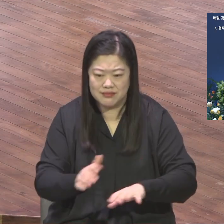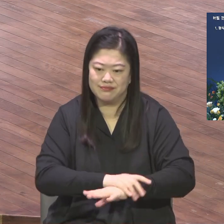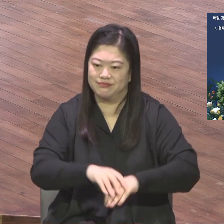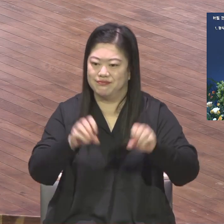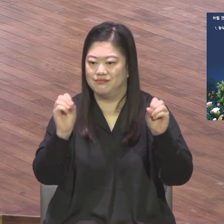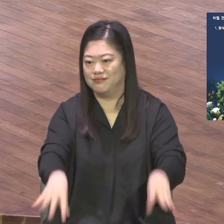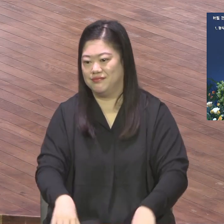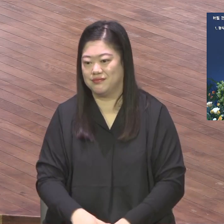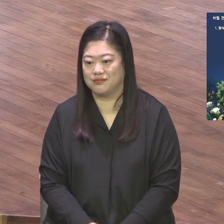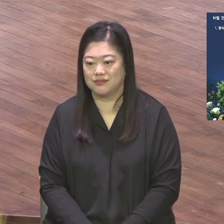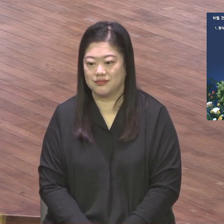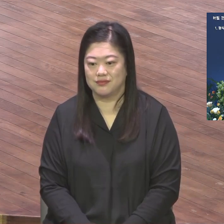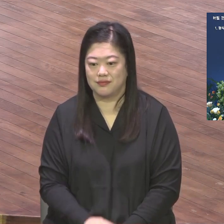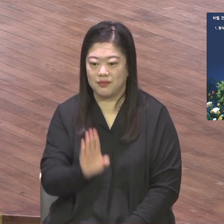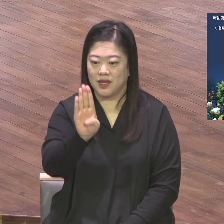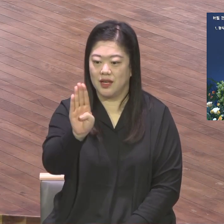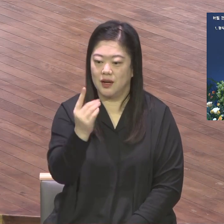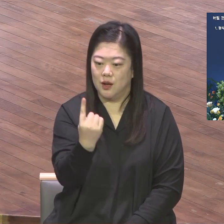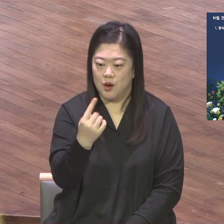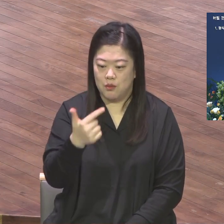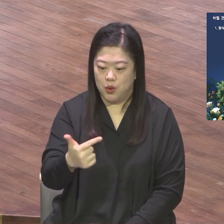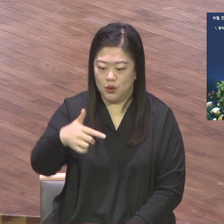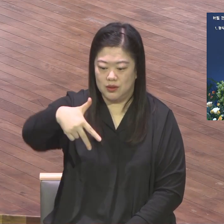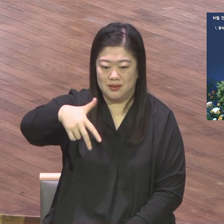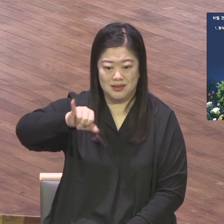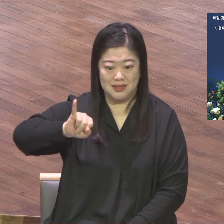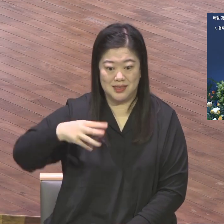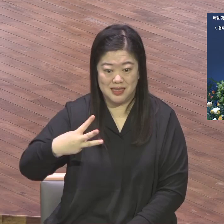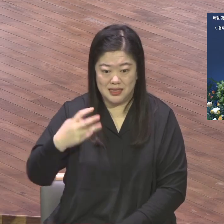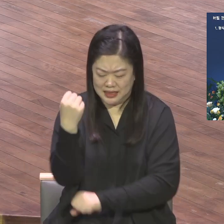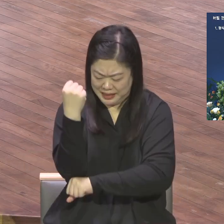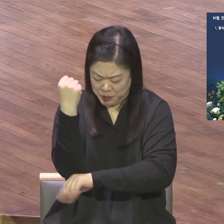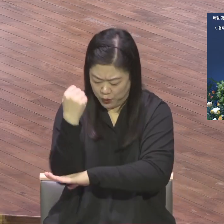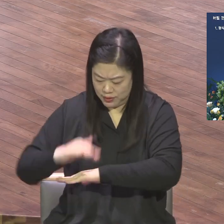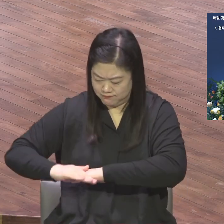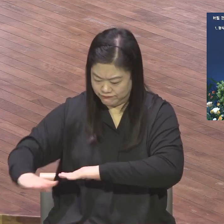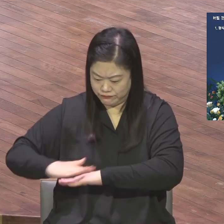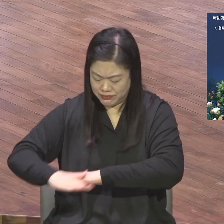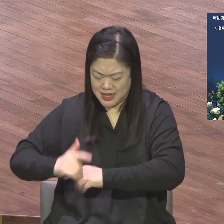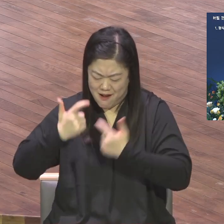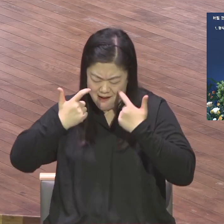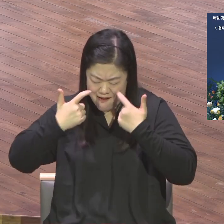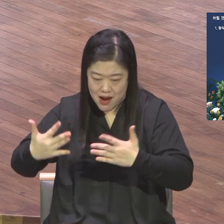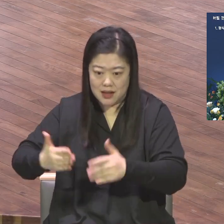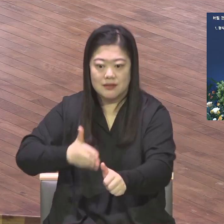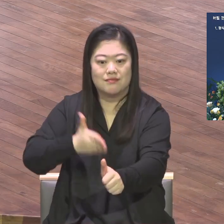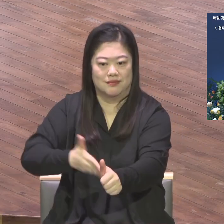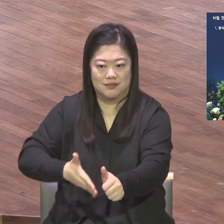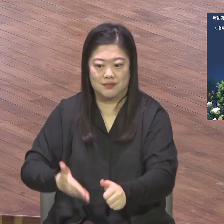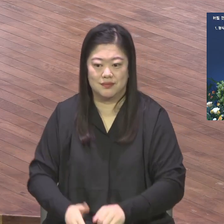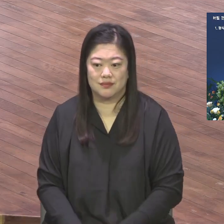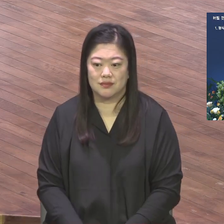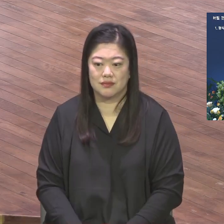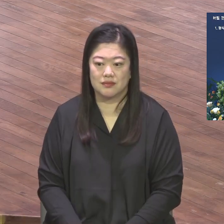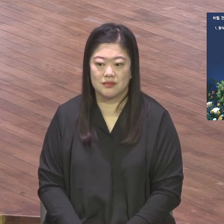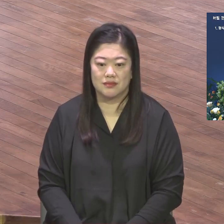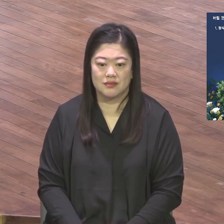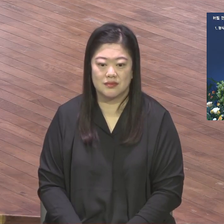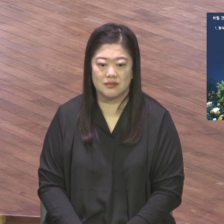본질을 붙잡는 신앙생활 하시기 바랍니다. 모든 형식적인 종교생활 완전히